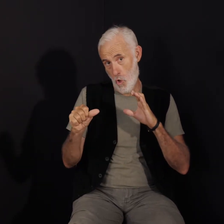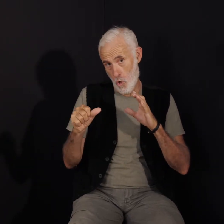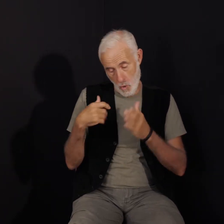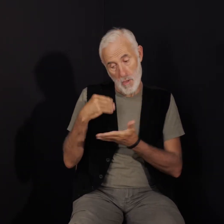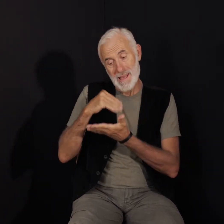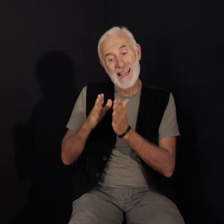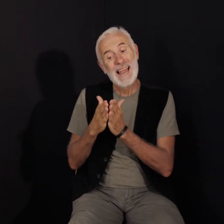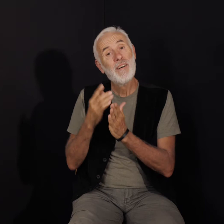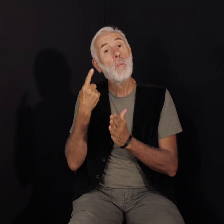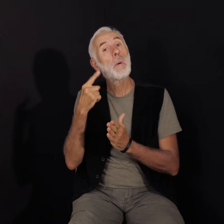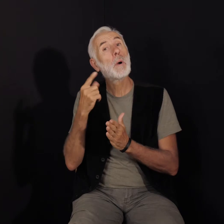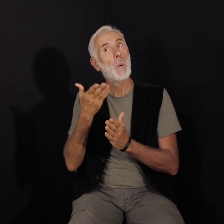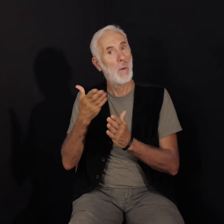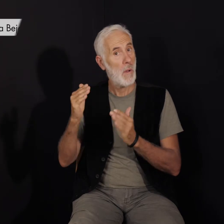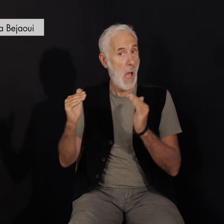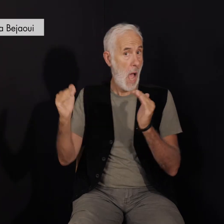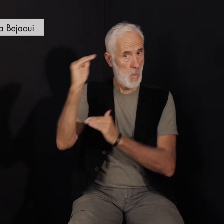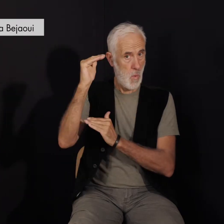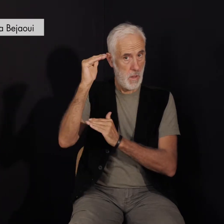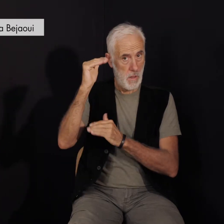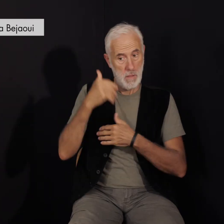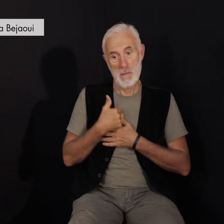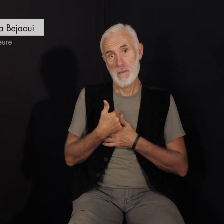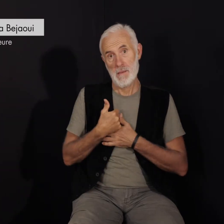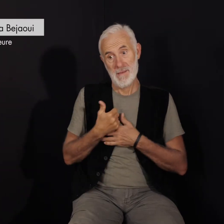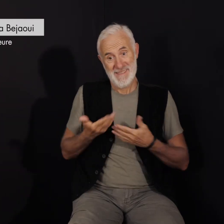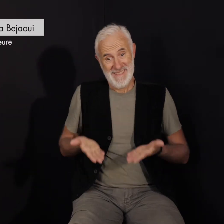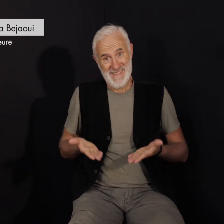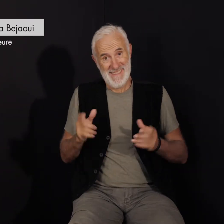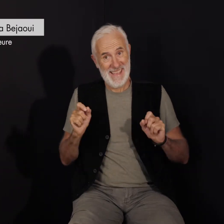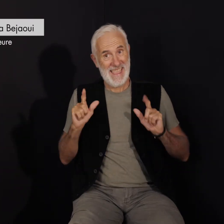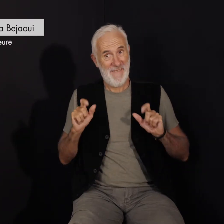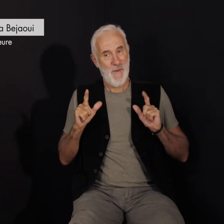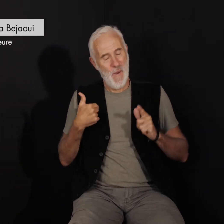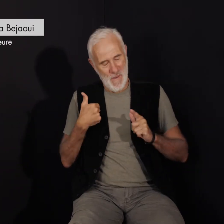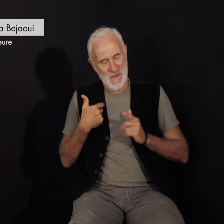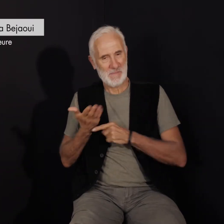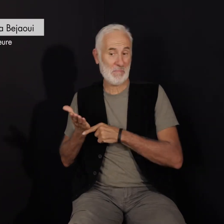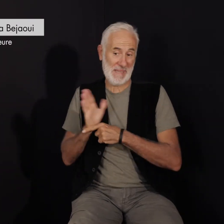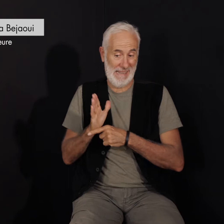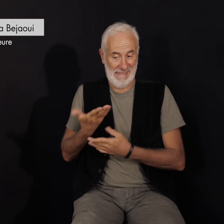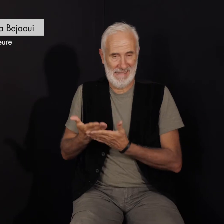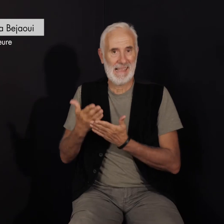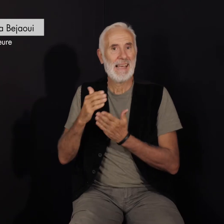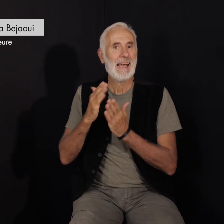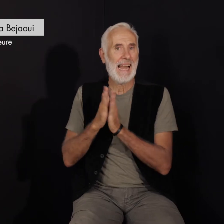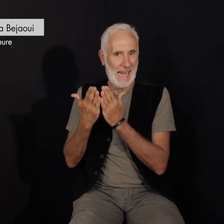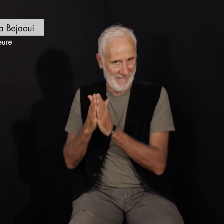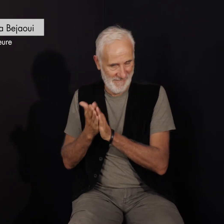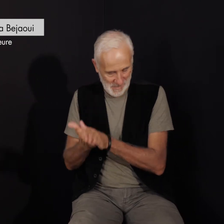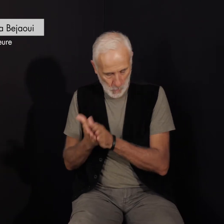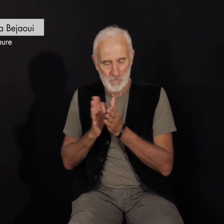les adultes. Je vais d'ailleurs en présenter un au cours de cette interview. Et j'écris également des histoires pour les